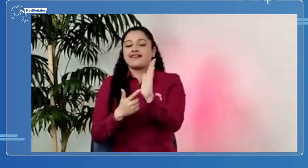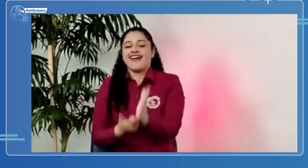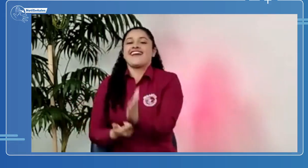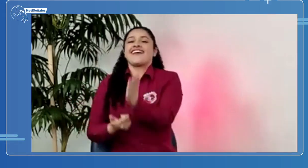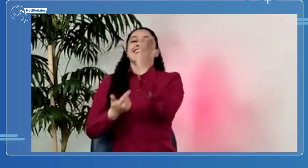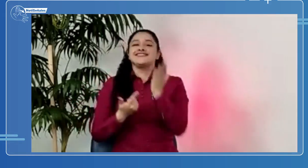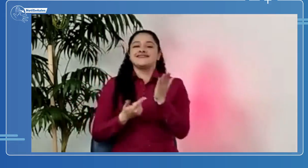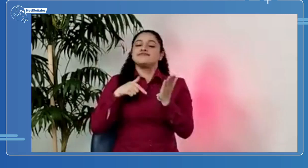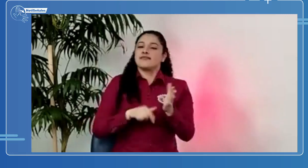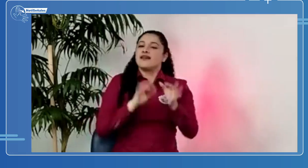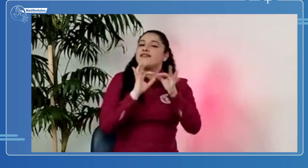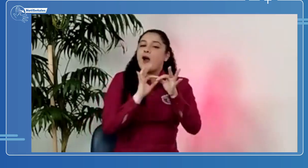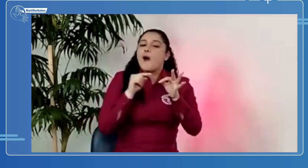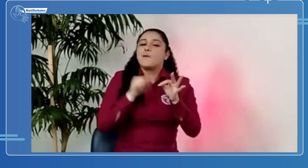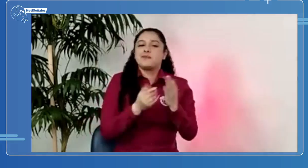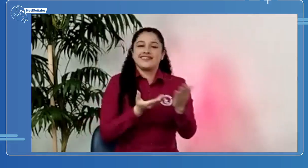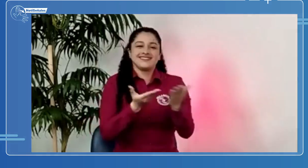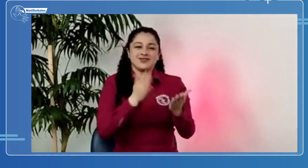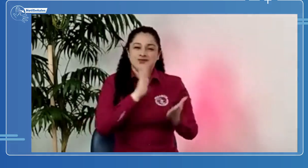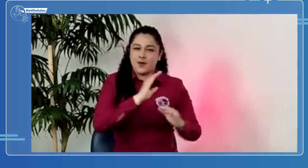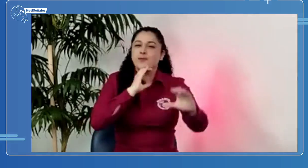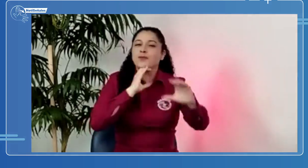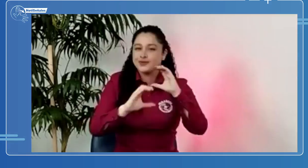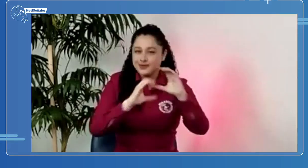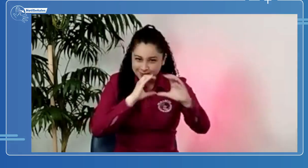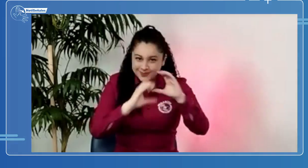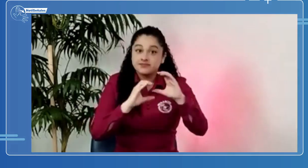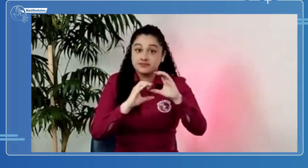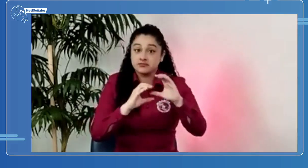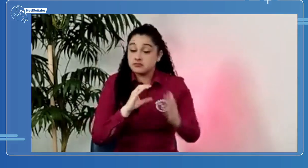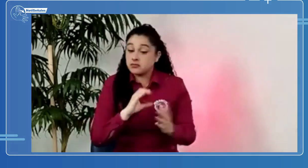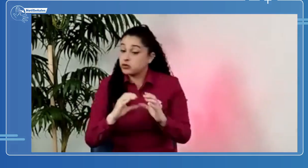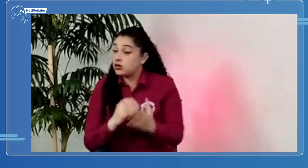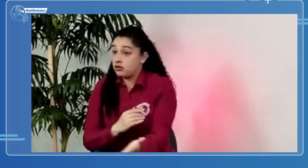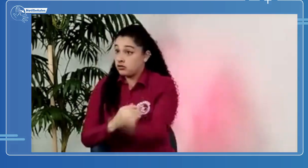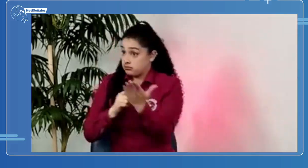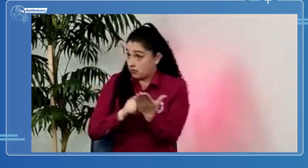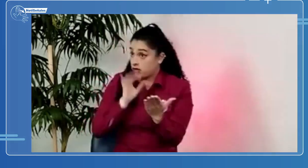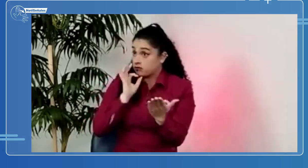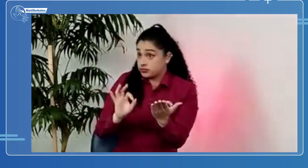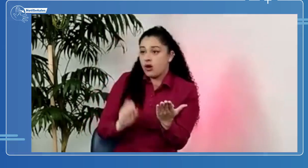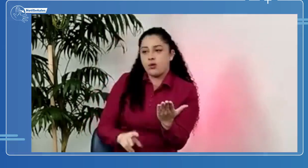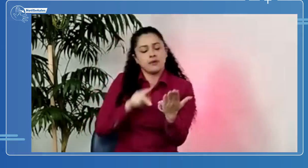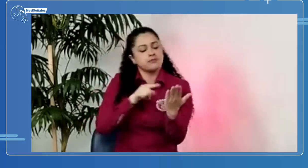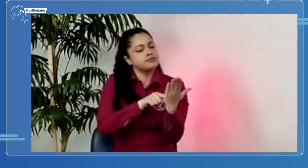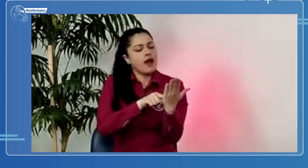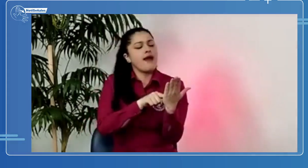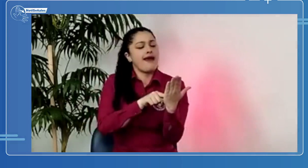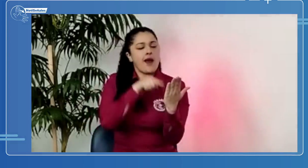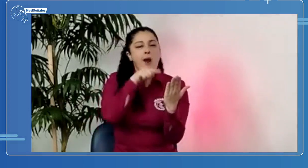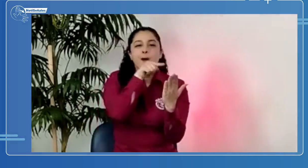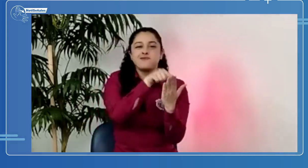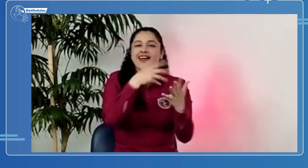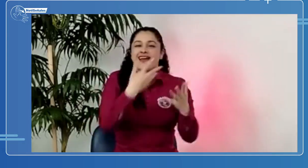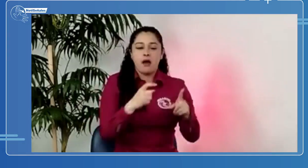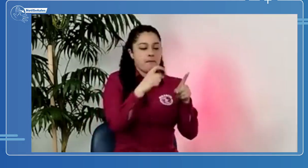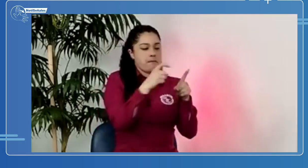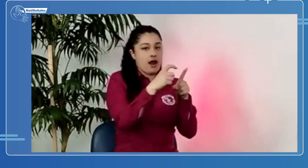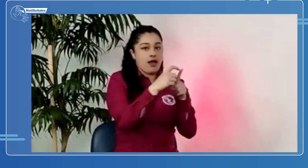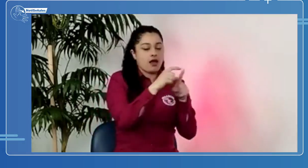lingüista. Y después de este trabajo, pues Penascol, en el proceso de comunicación, pues se vio y pues